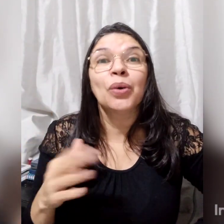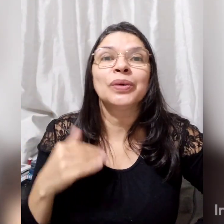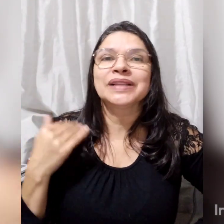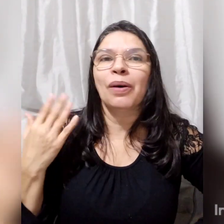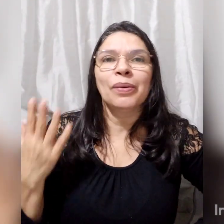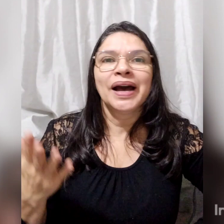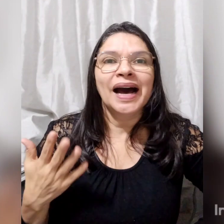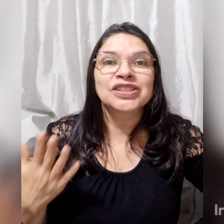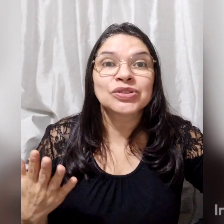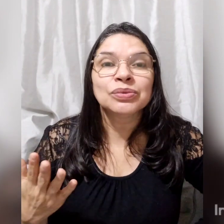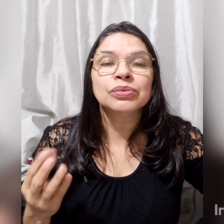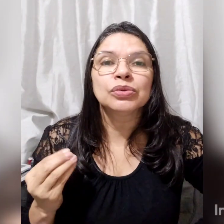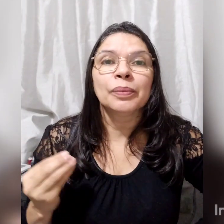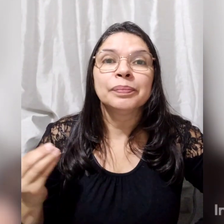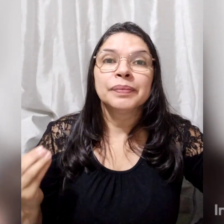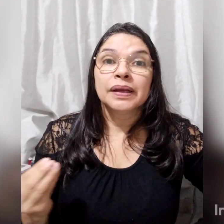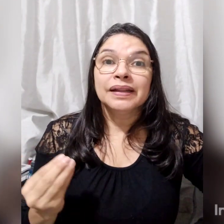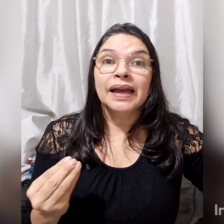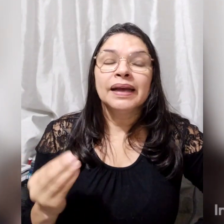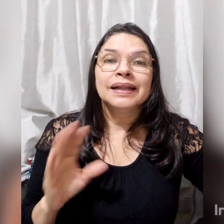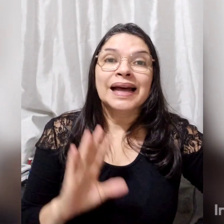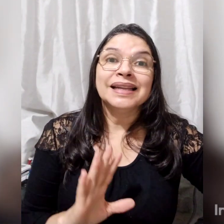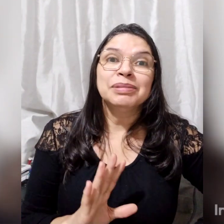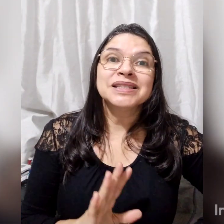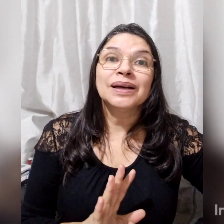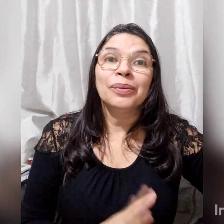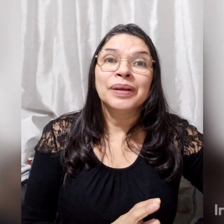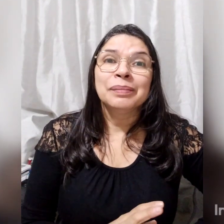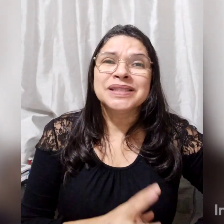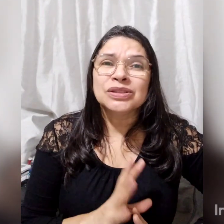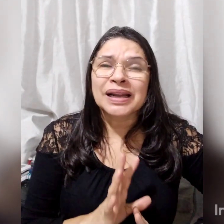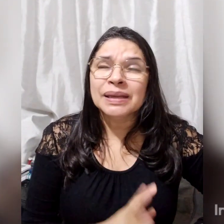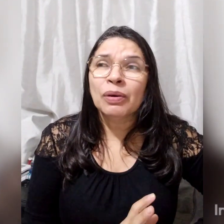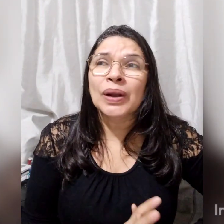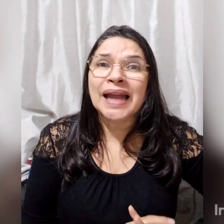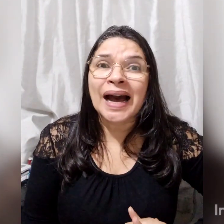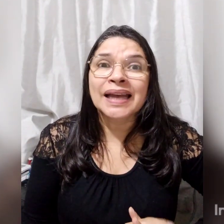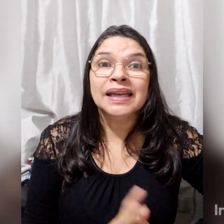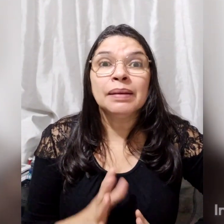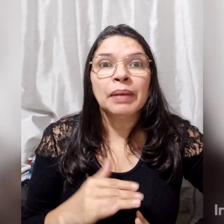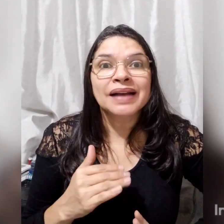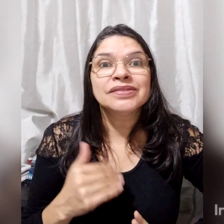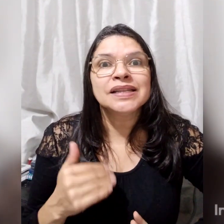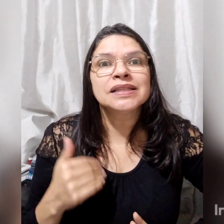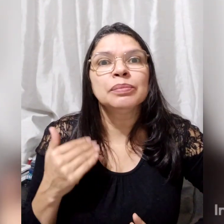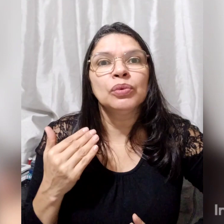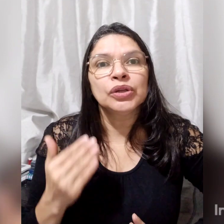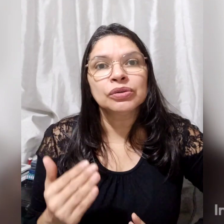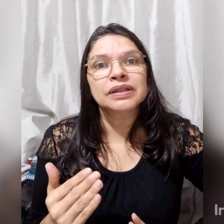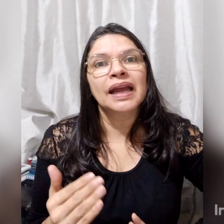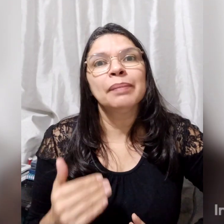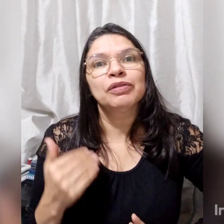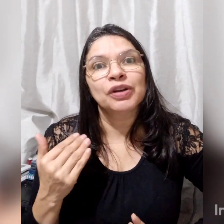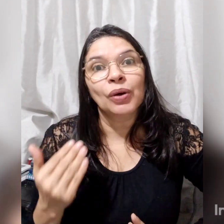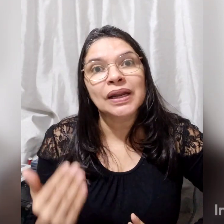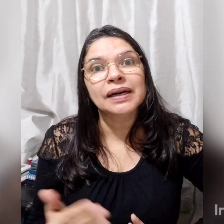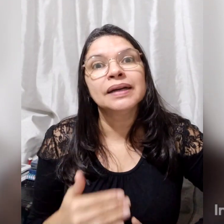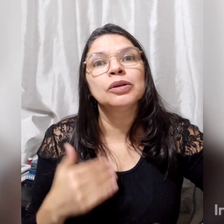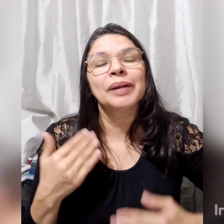pessoa, tal assunto, né? Na Libras, não. Preciso ali olhar e, às vezes, muito tempo eu fico olhando para